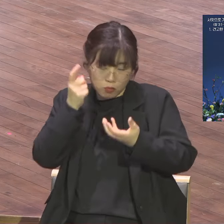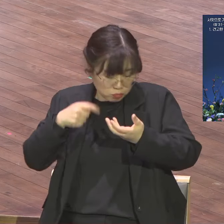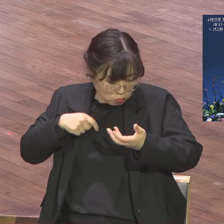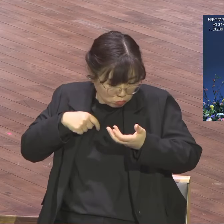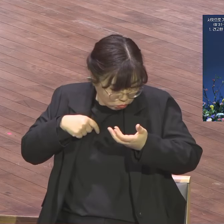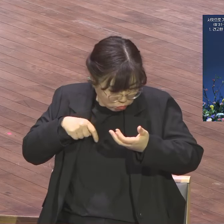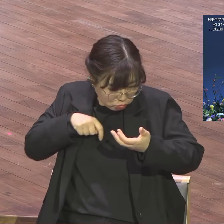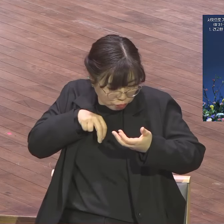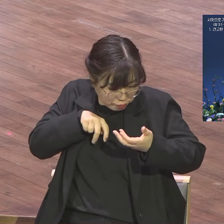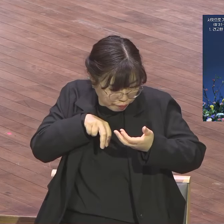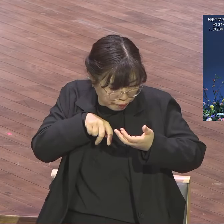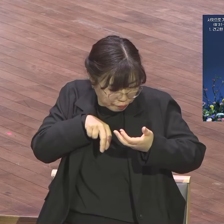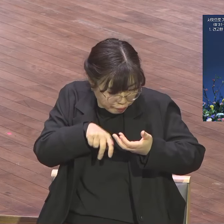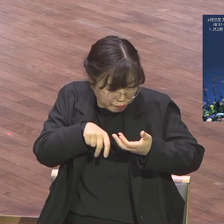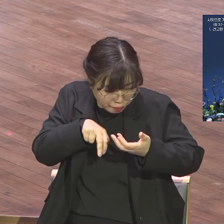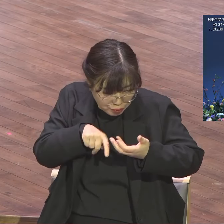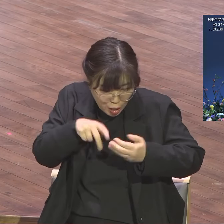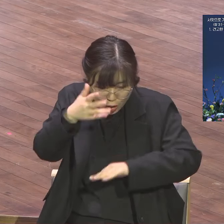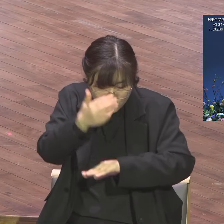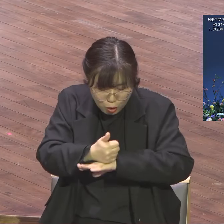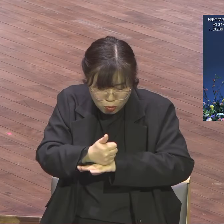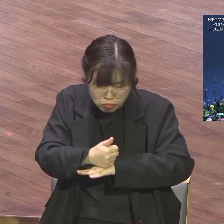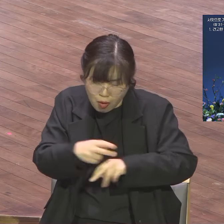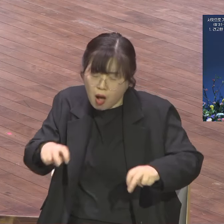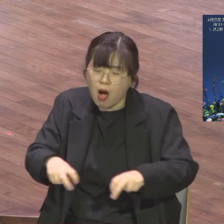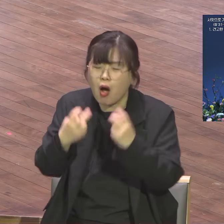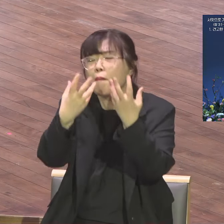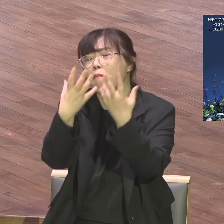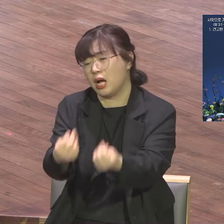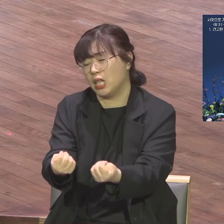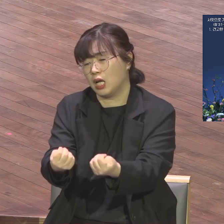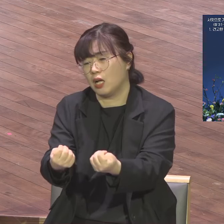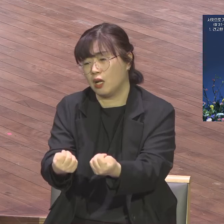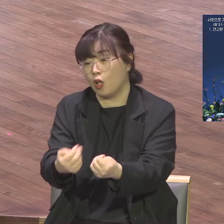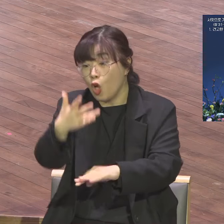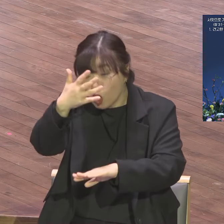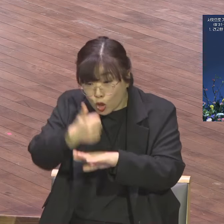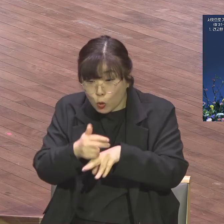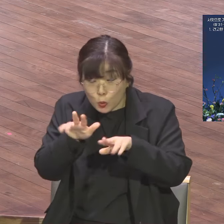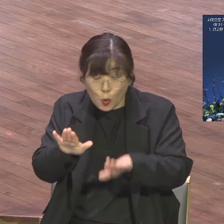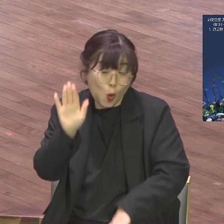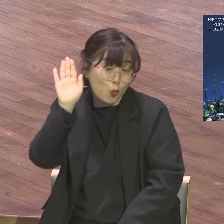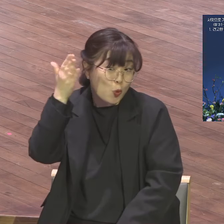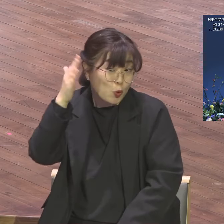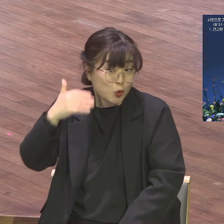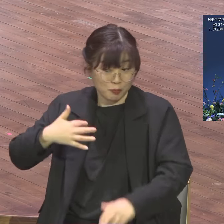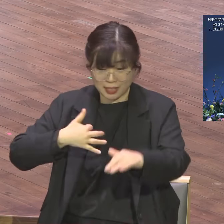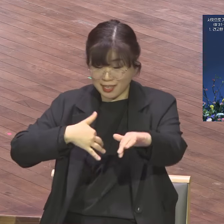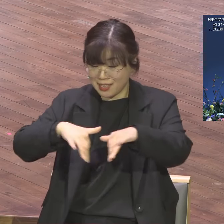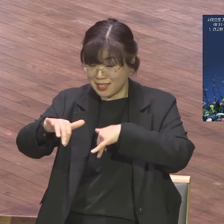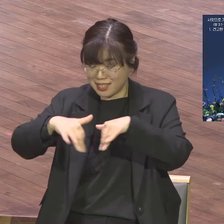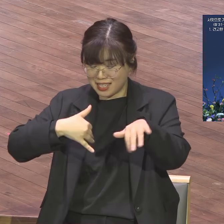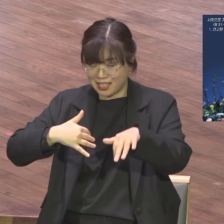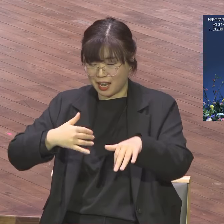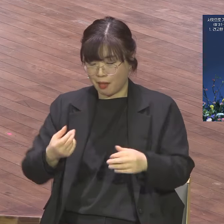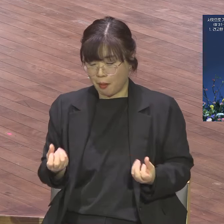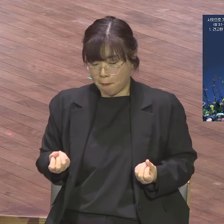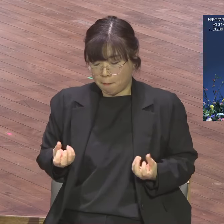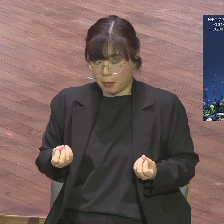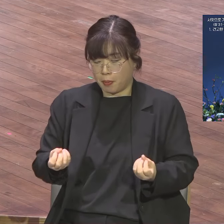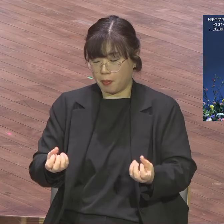응? 보행신호가 보행신호. LED 다 깔아놨다니까. 휴대폰만 들고 가도 사고 날 수 있기 때문에 예방